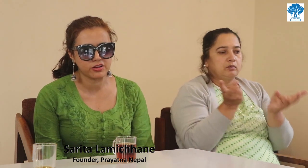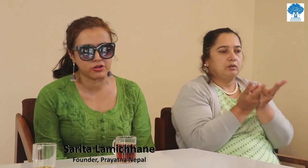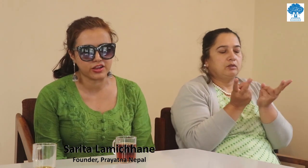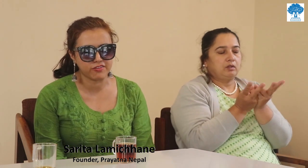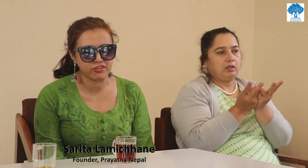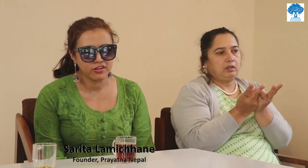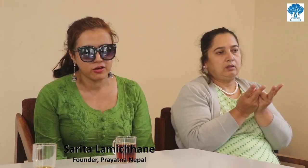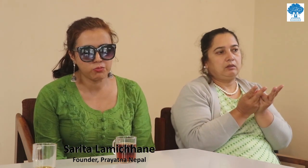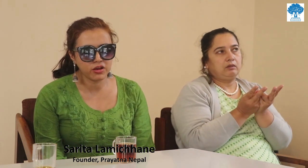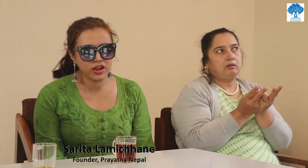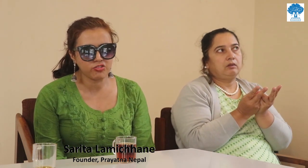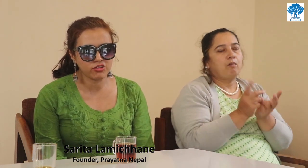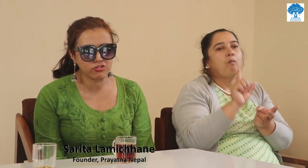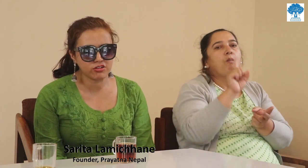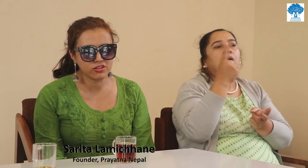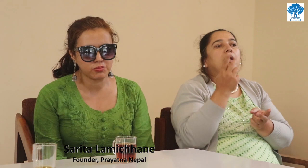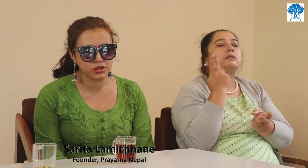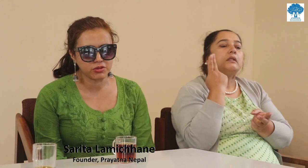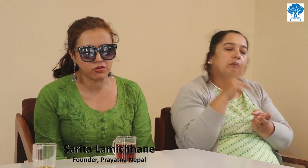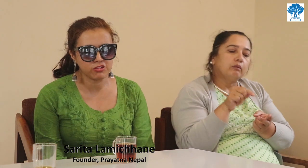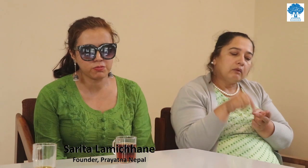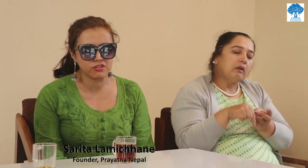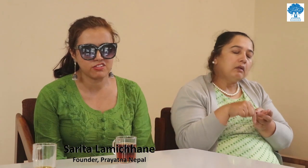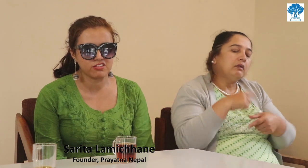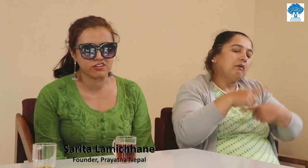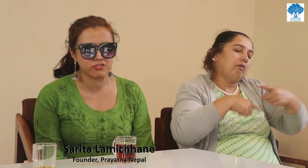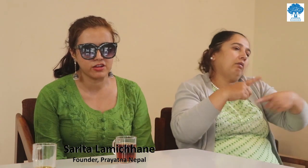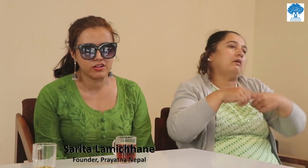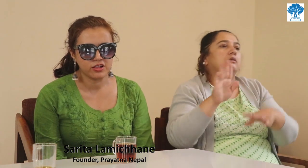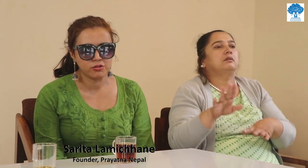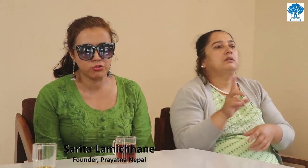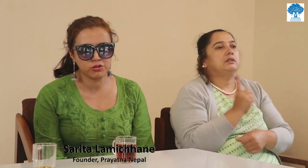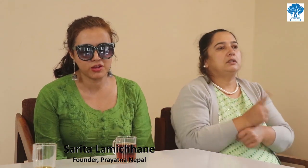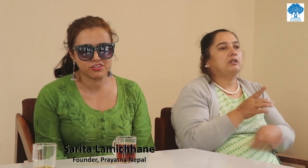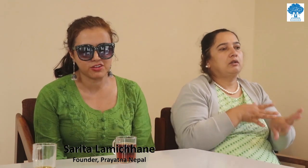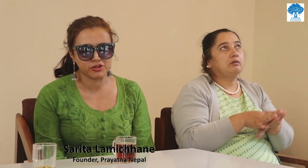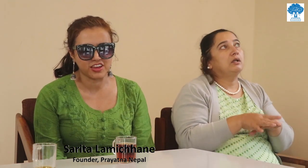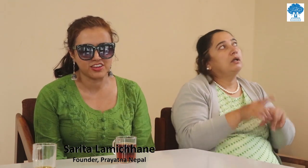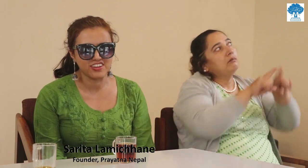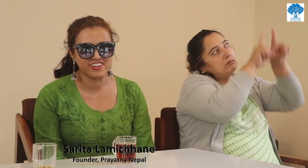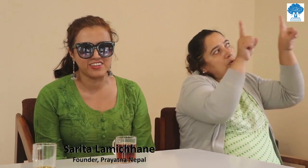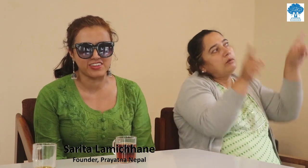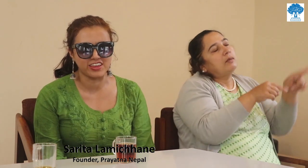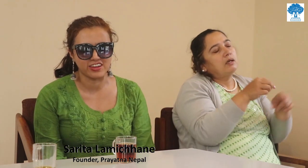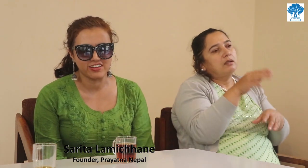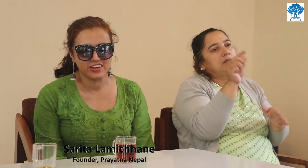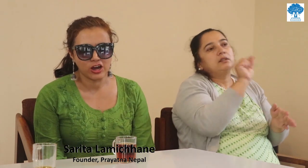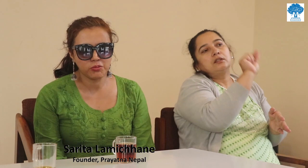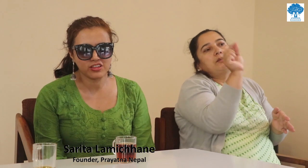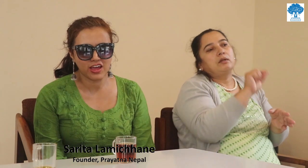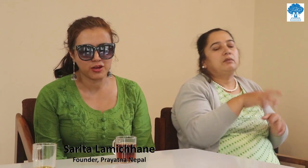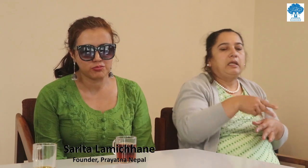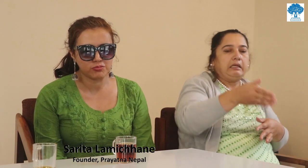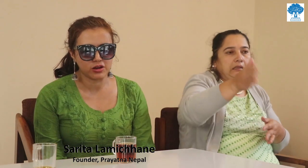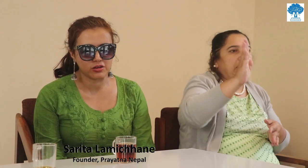सापट्टि लिएर भन्दा चाहिँ, पहिला जे थियो अझै त्यही विधेमा अझै पनि शिक्षकहरूले बोर्डमा चित्र बनाइदिने हिँडिदिने,